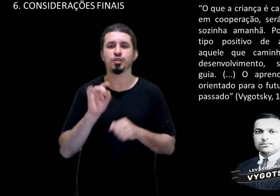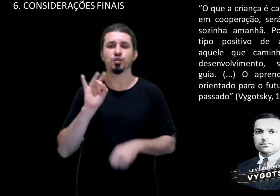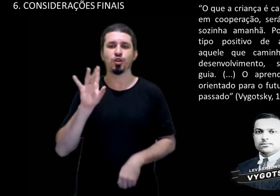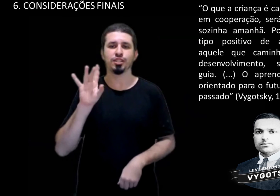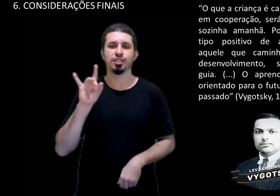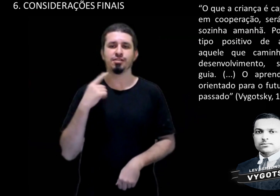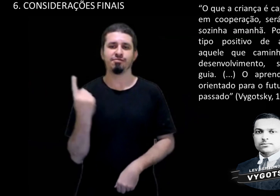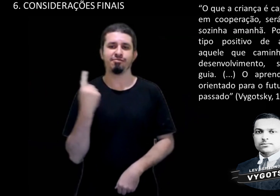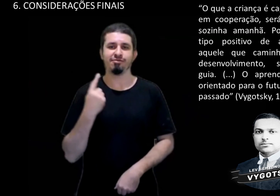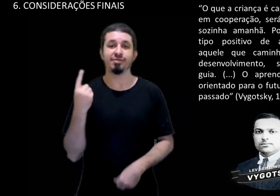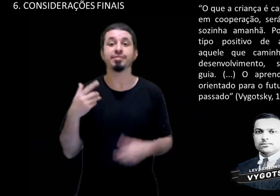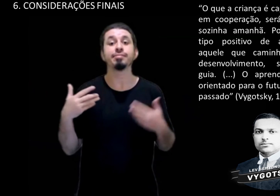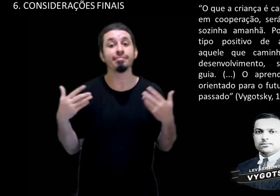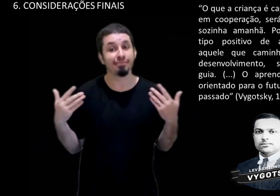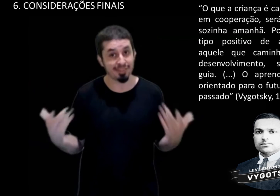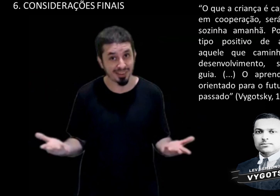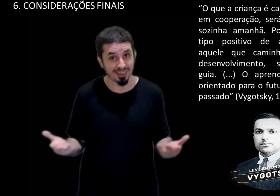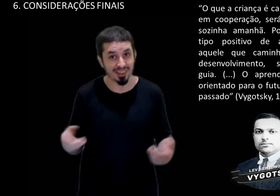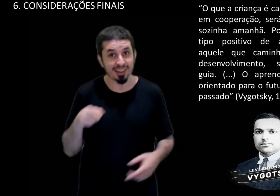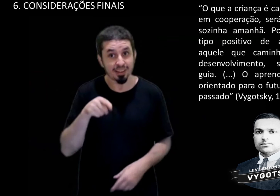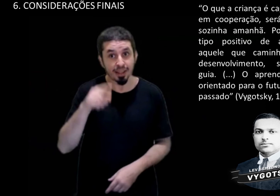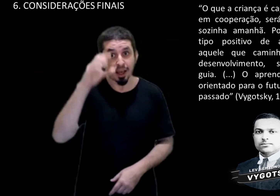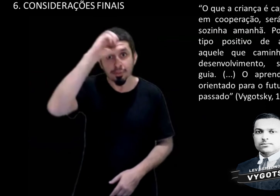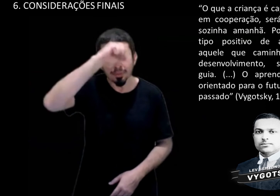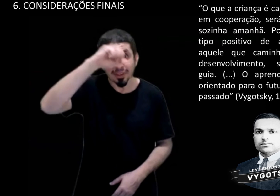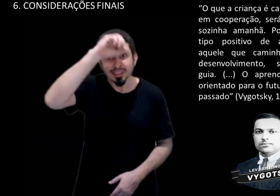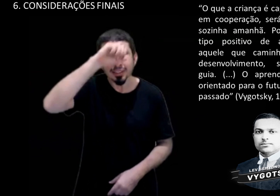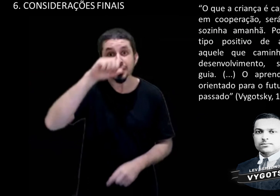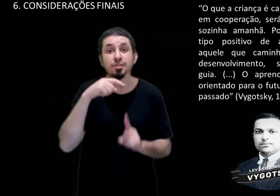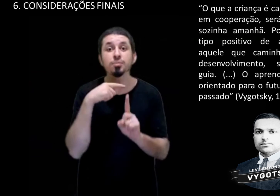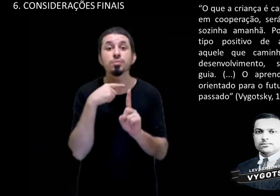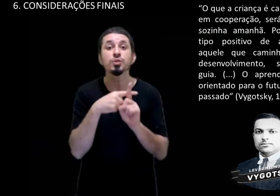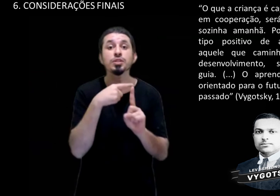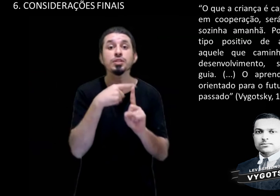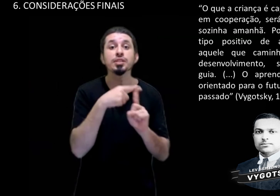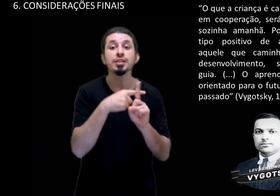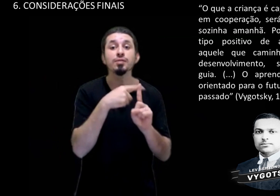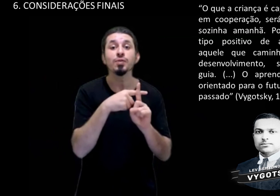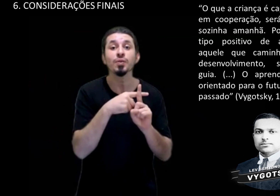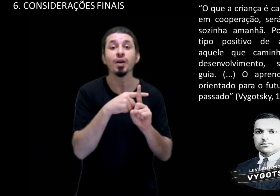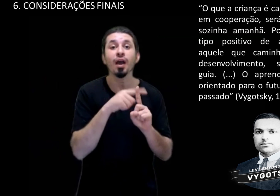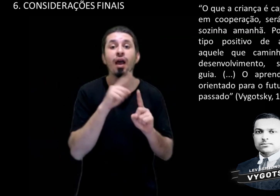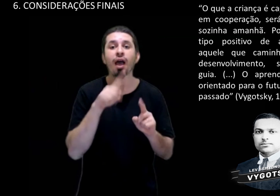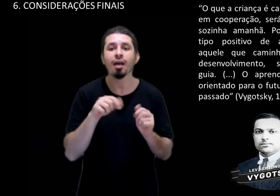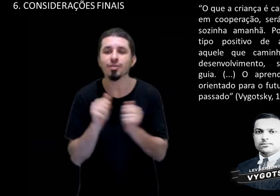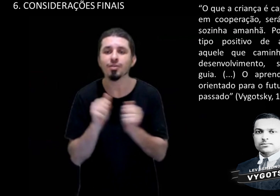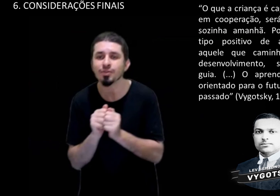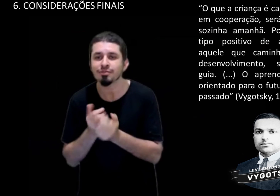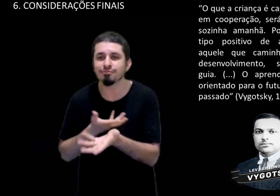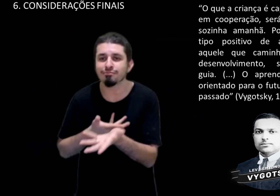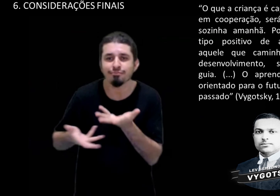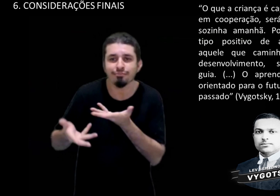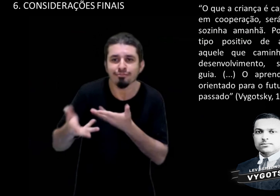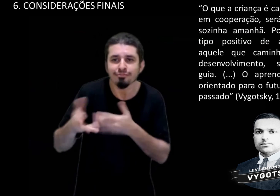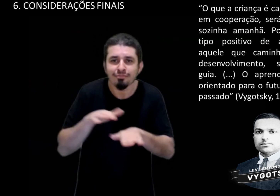em cooperação será capaz de fazer sozinha amanhã. Portanto, o único positivo de